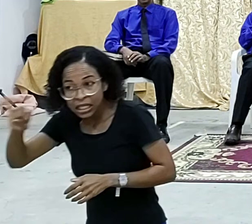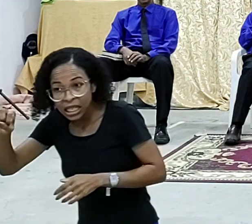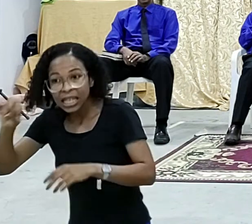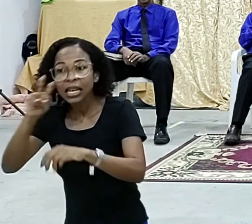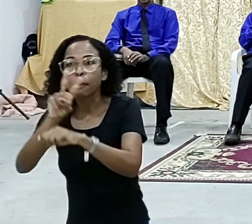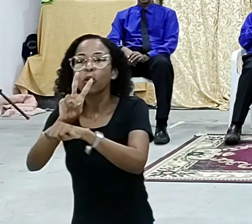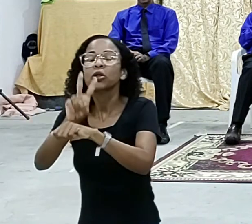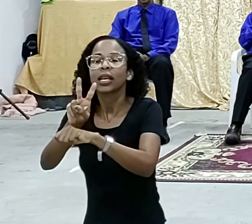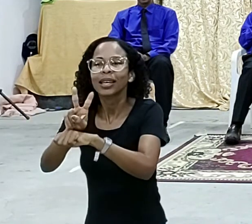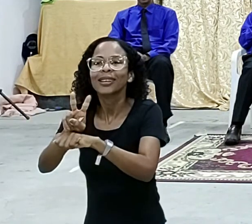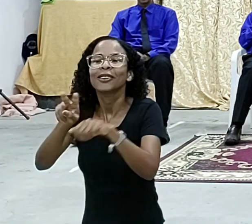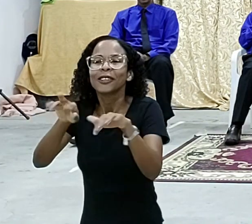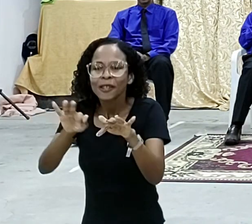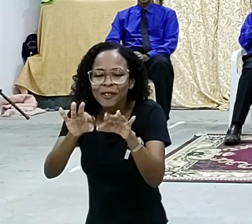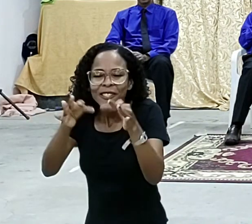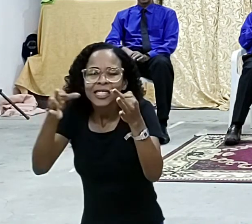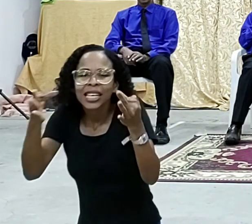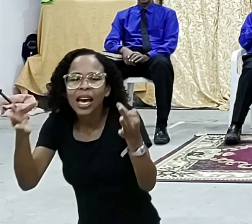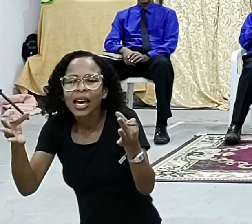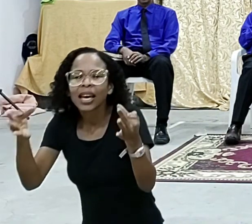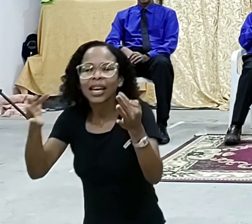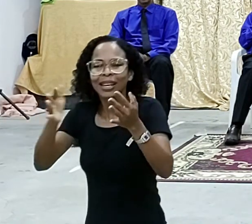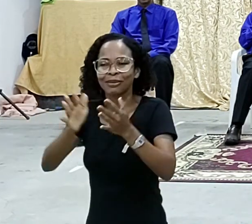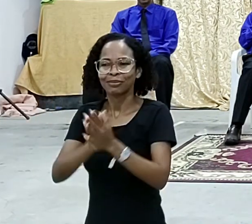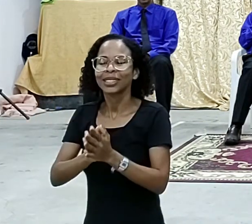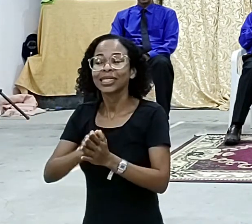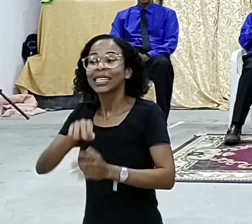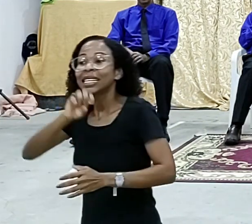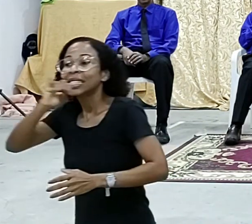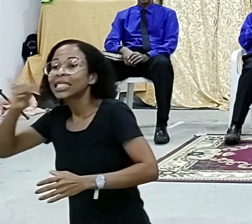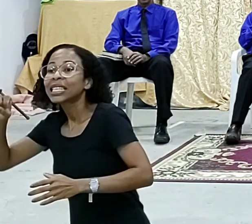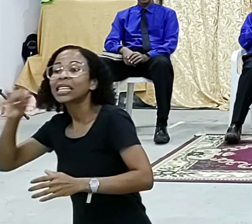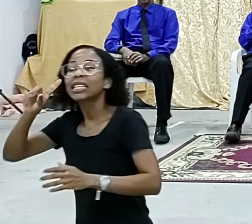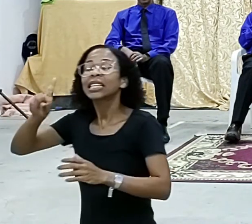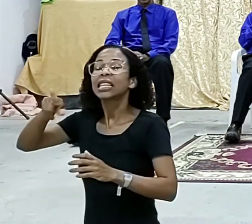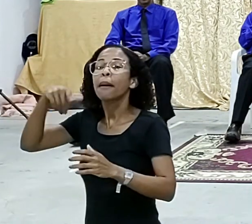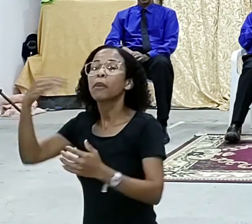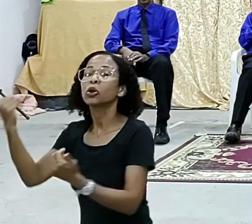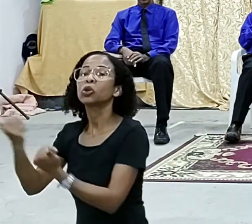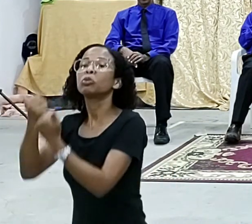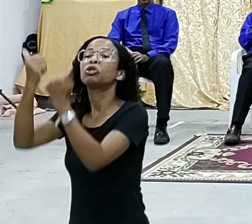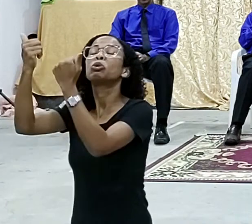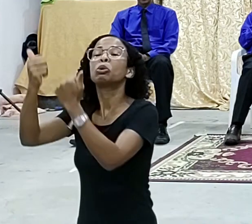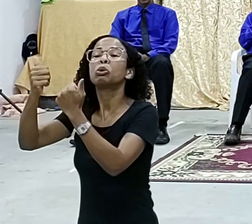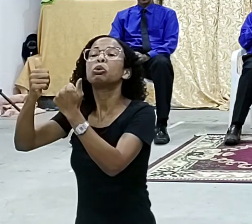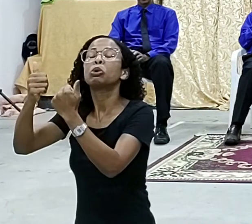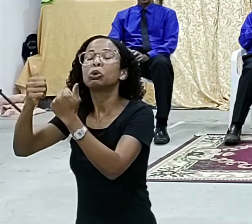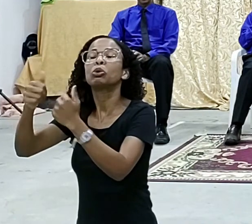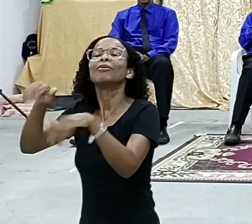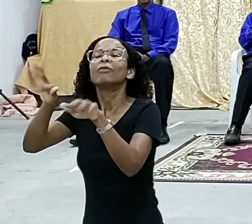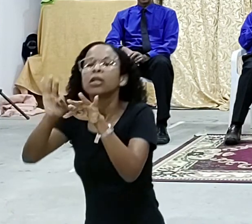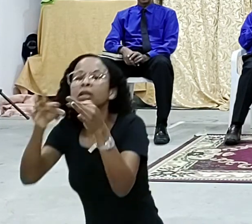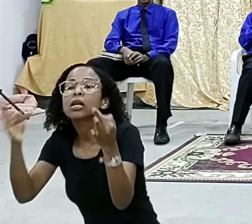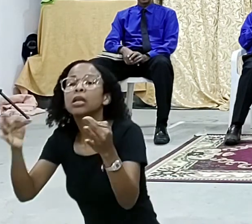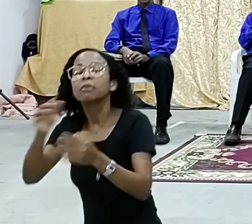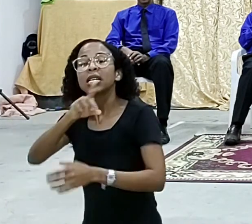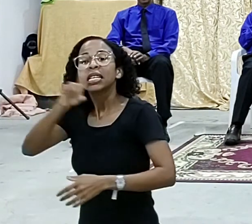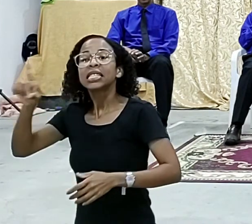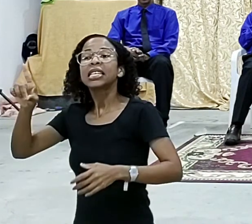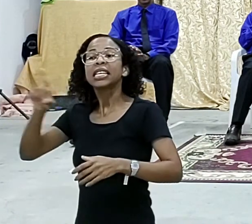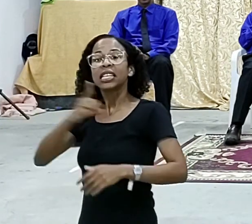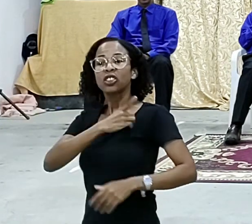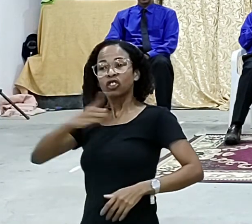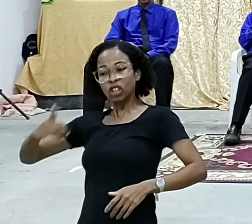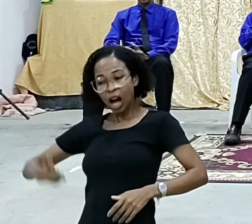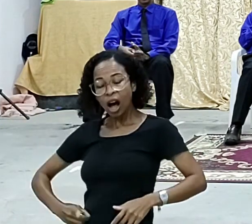Se passamos a auxiliar, servimos mais. Se passamos a diácono, servimos mais